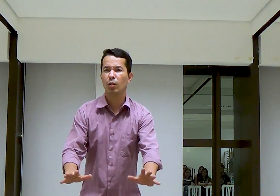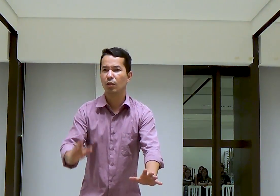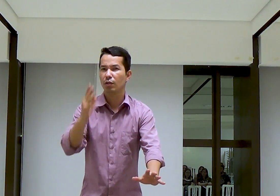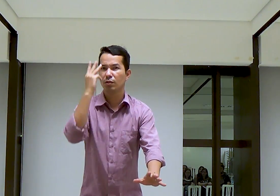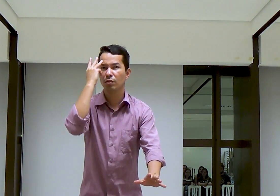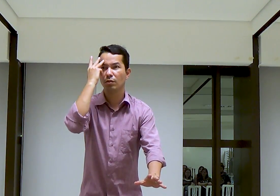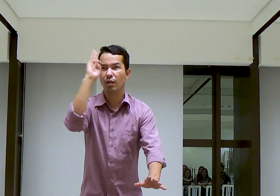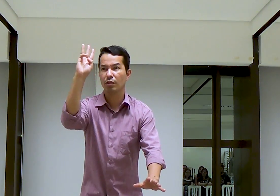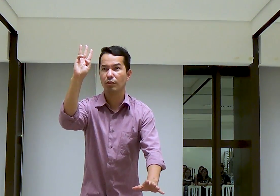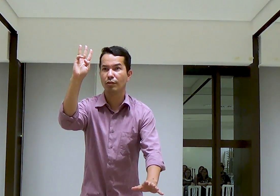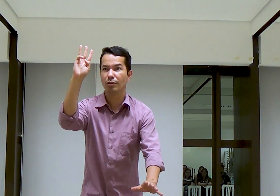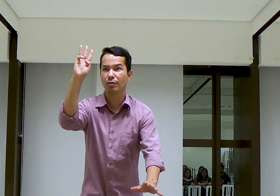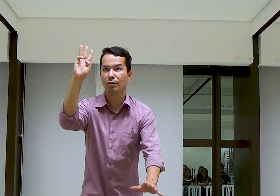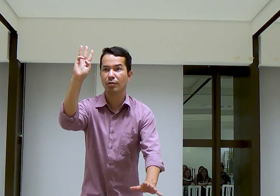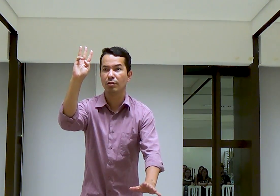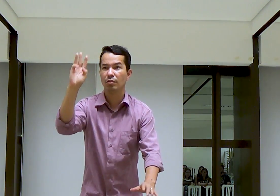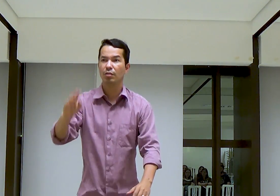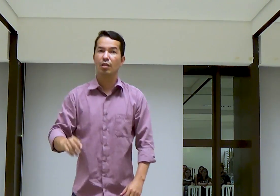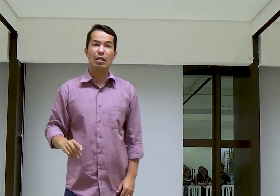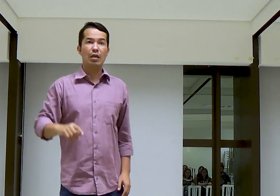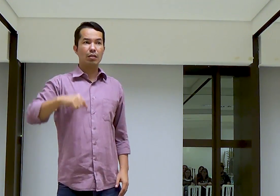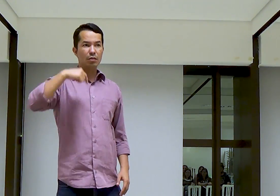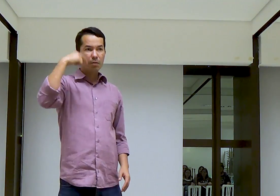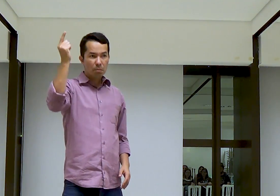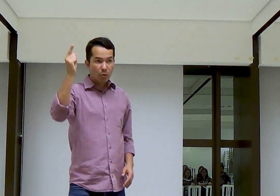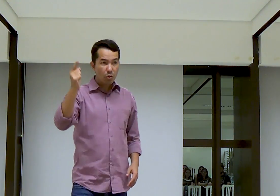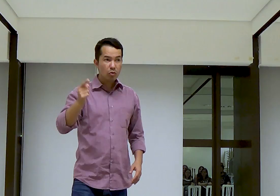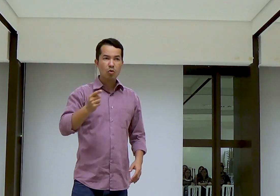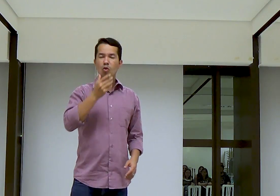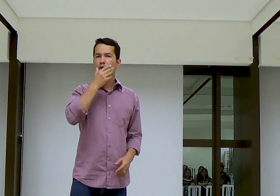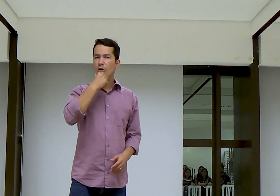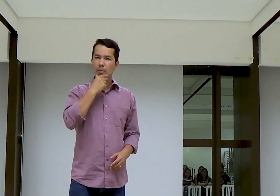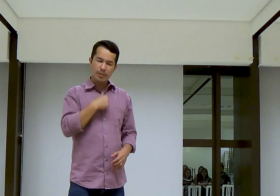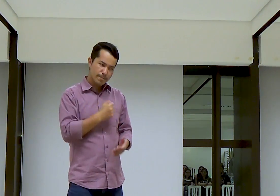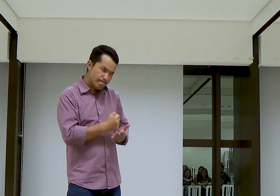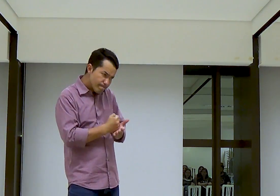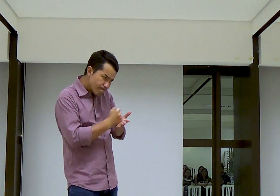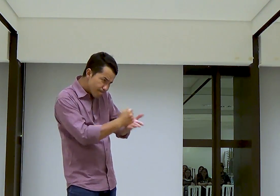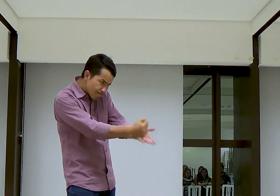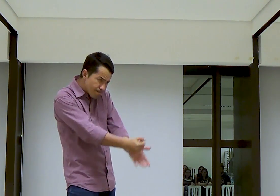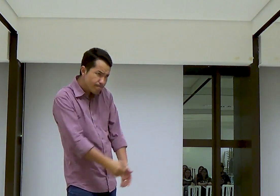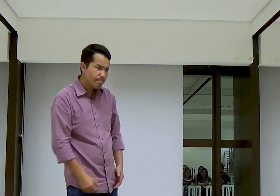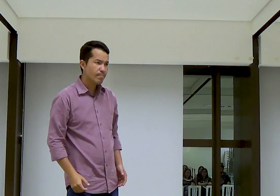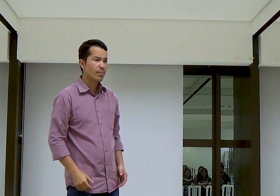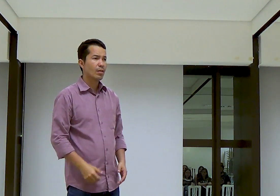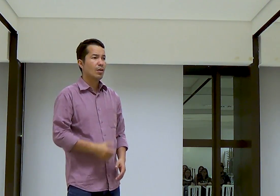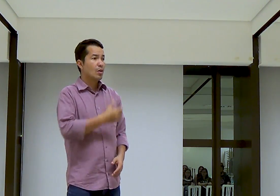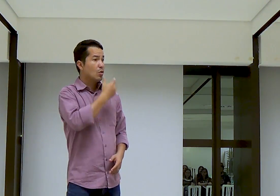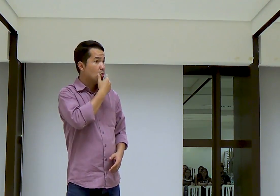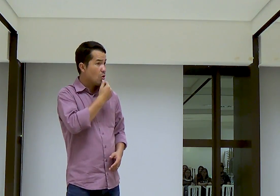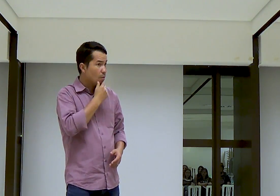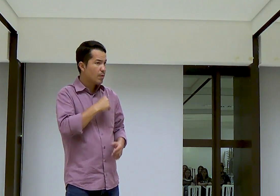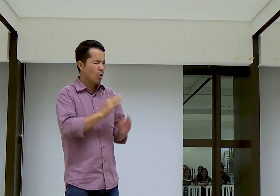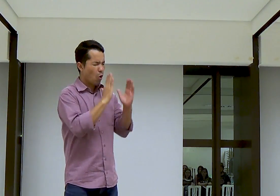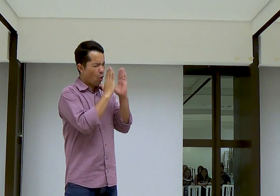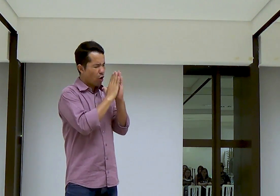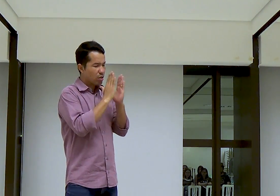fica ali, Tatiana, e não consegue enxergar por 3 dias. E um homem o ajuda. O